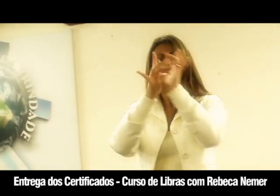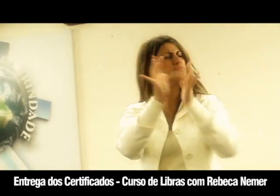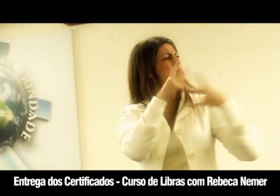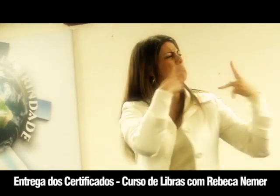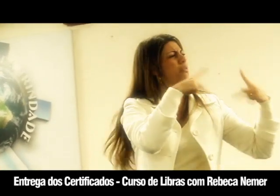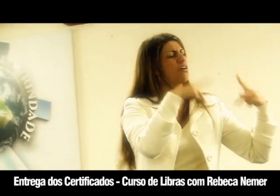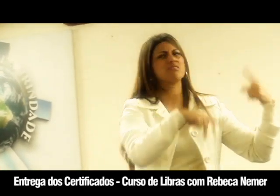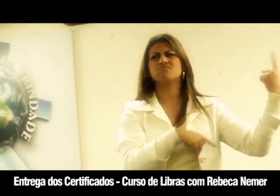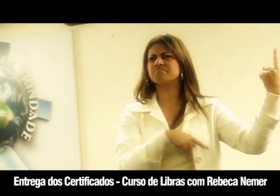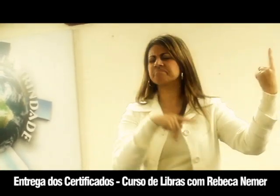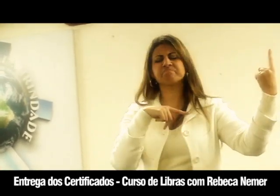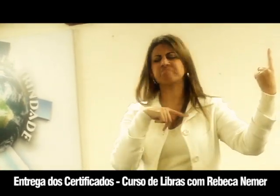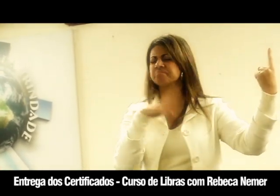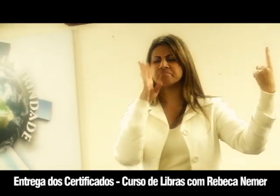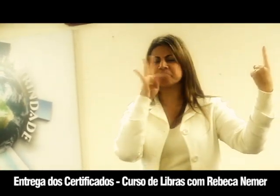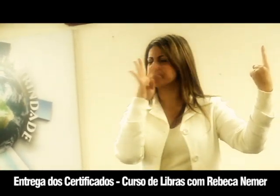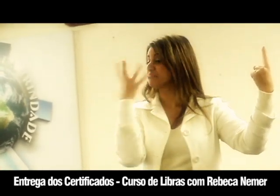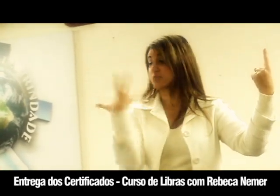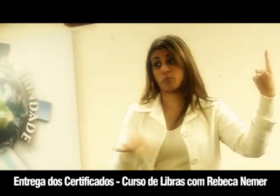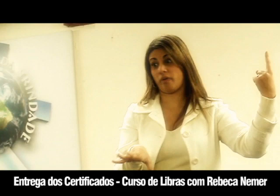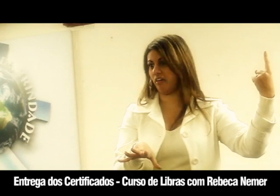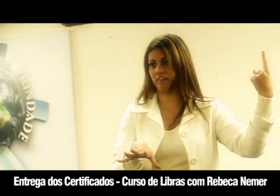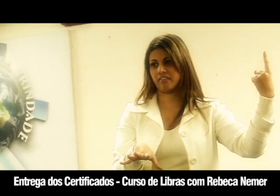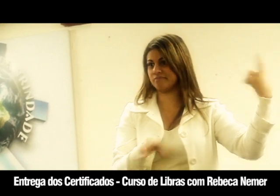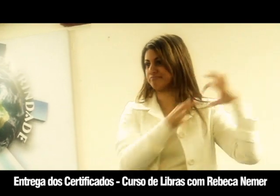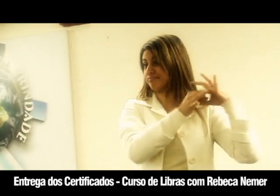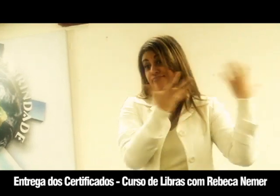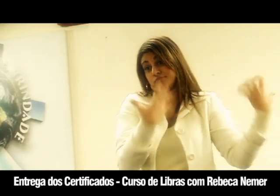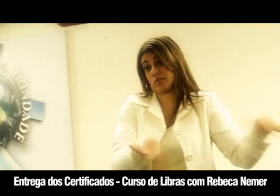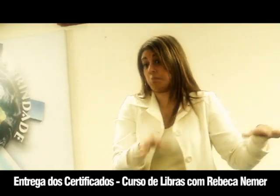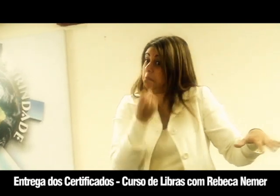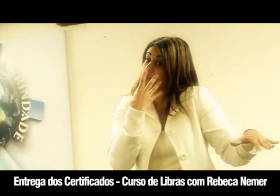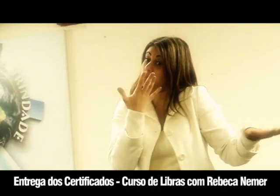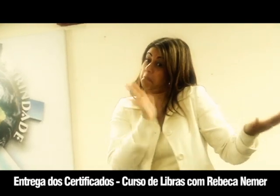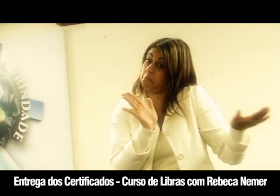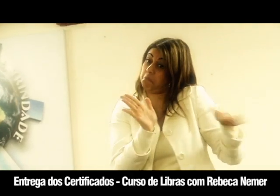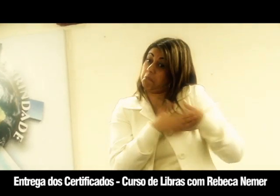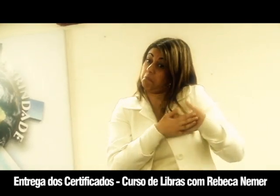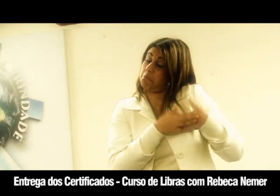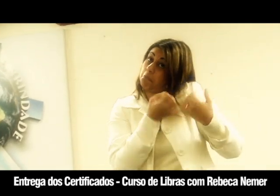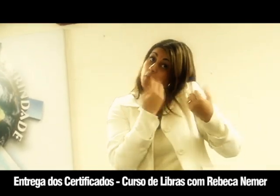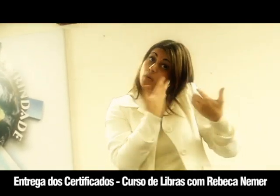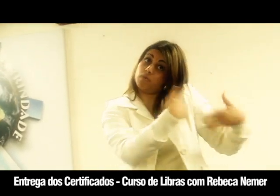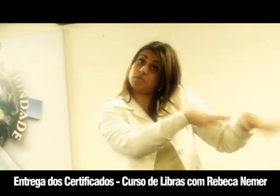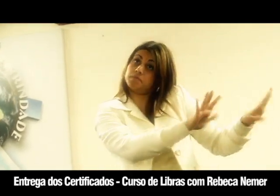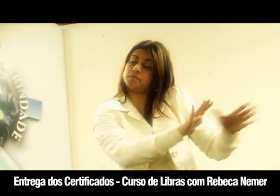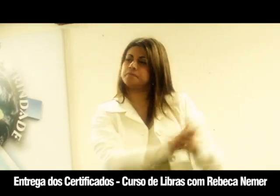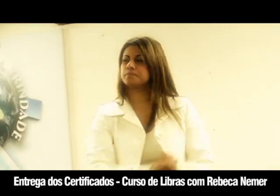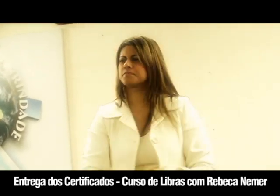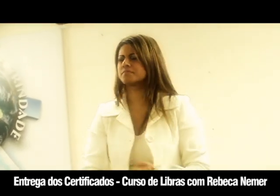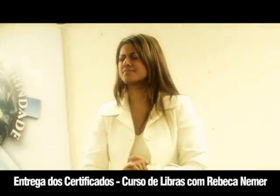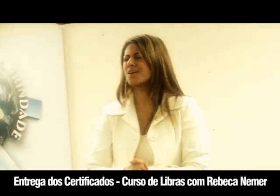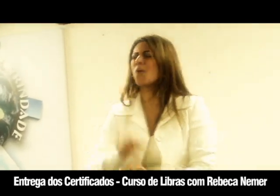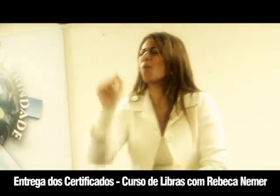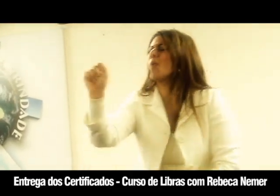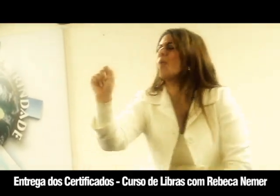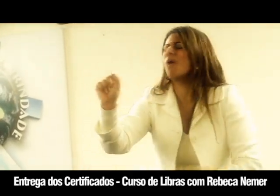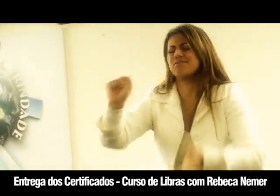não sei de quem é. Pecado é você fechar o punho e mirar na face de